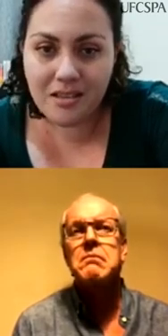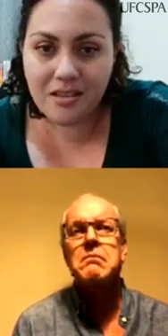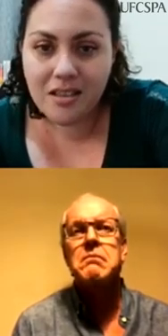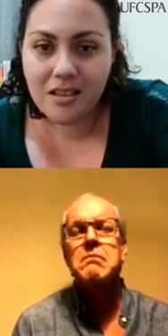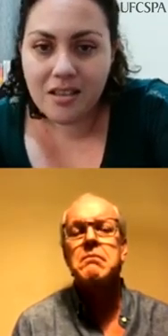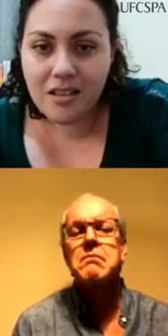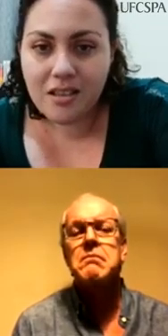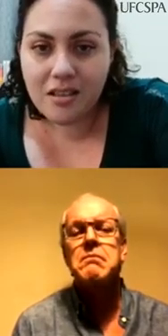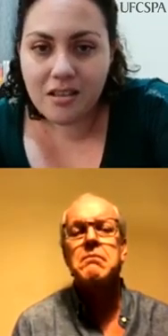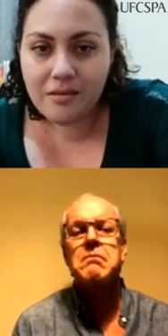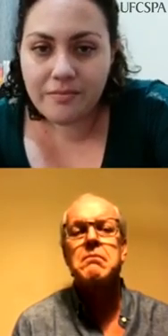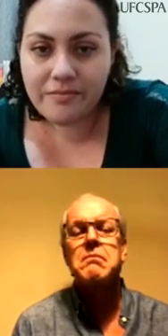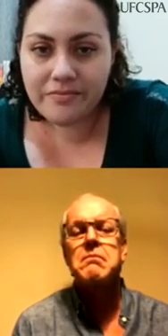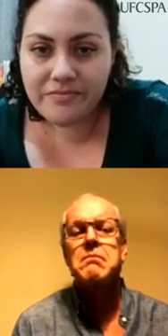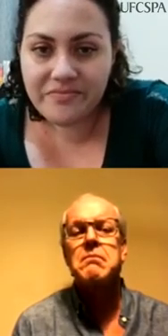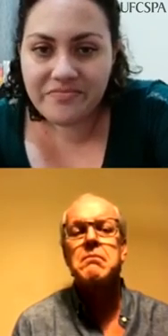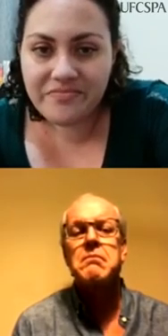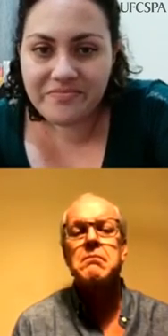Melissa, né?